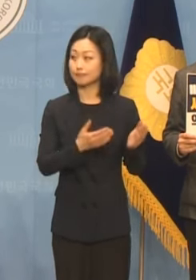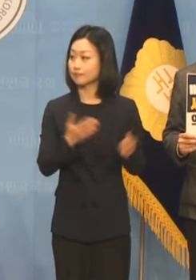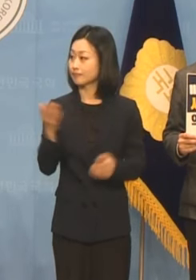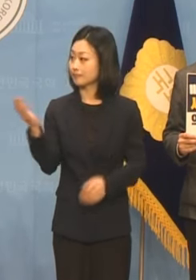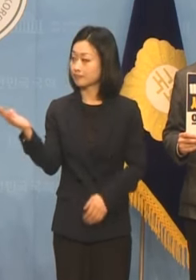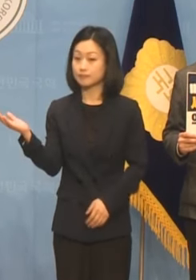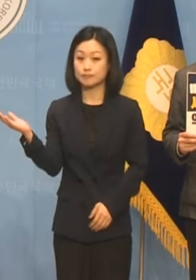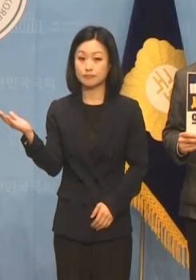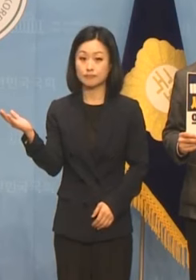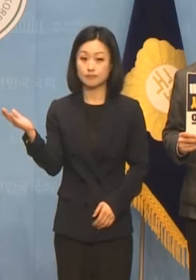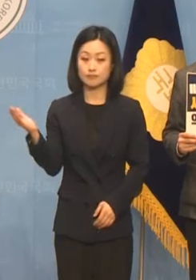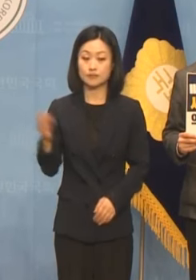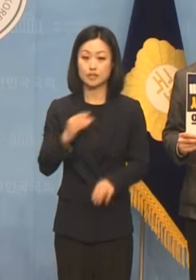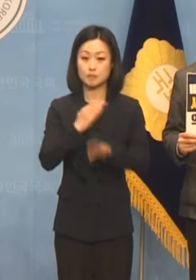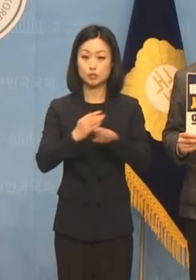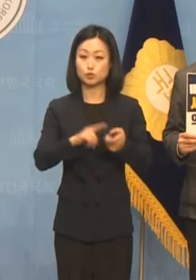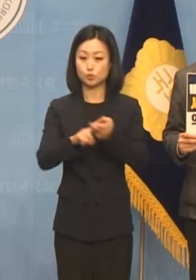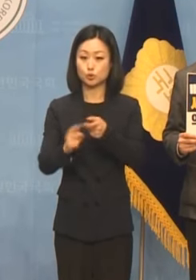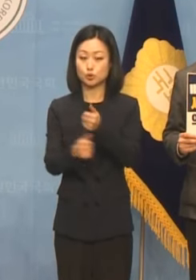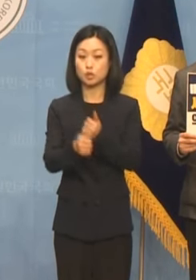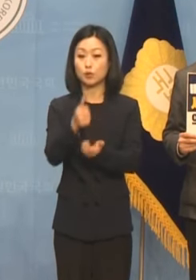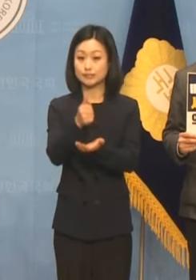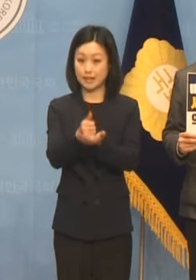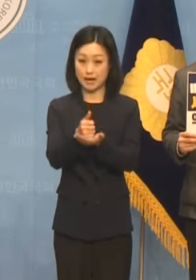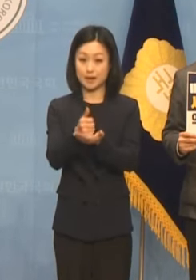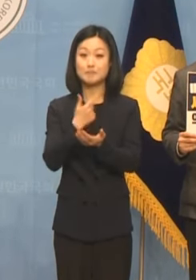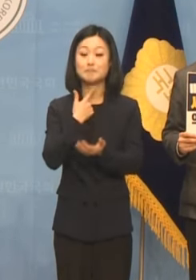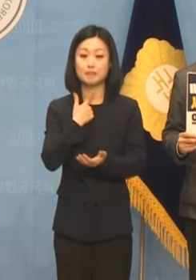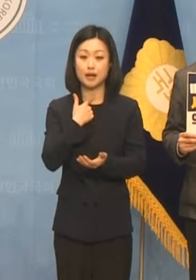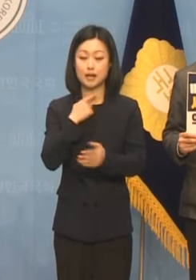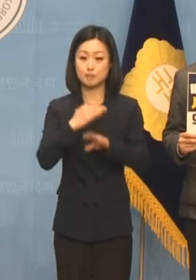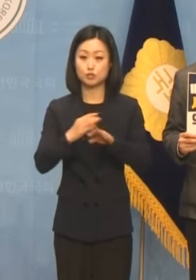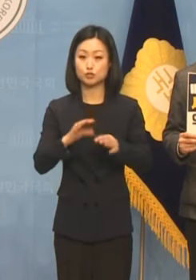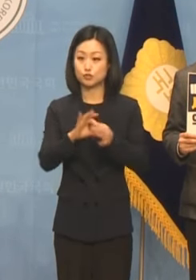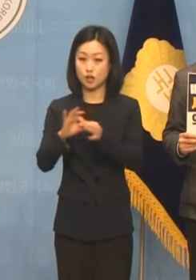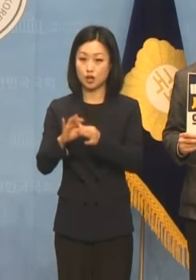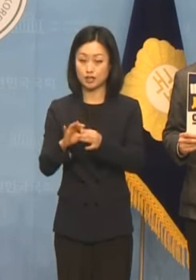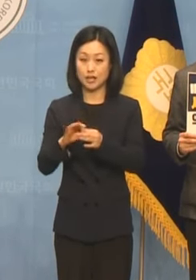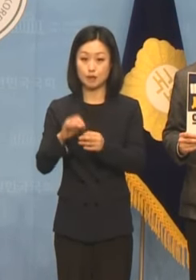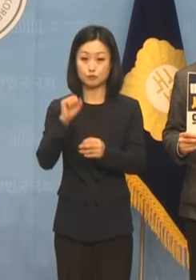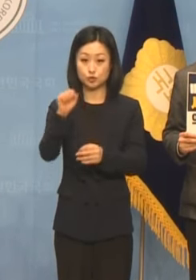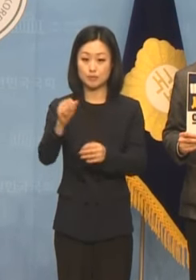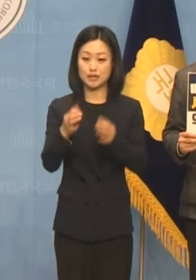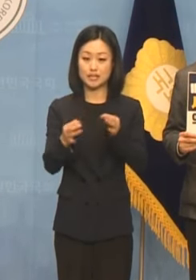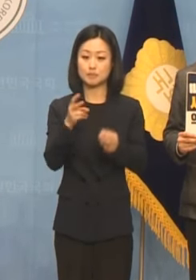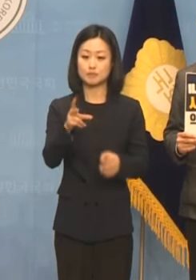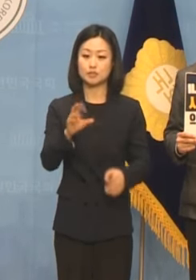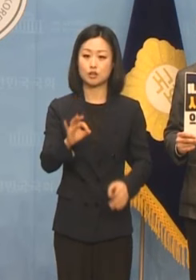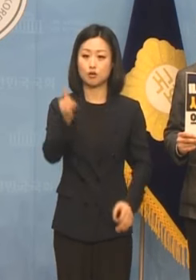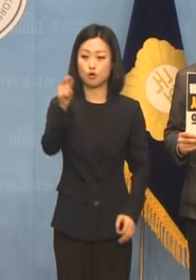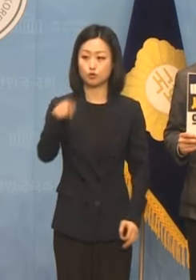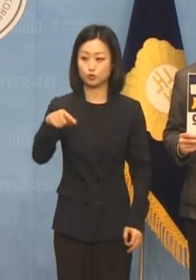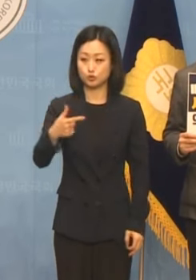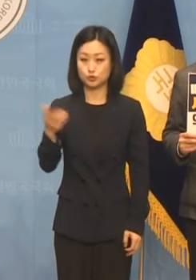계신 분이 전 민주노총 위원장이시면서 더불어민주연합 후보인 김영훈 후보입니다.